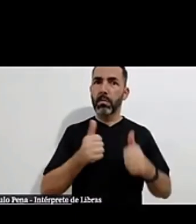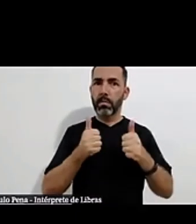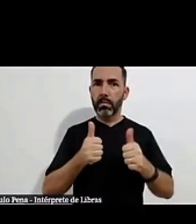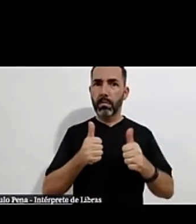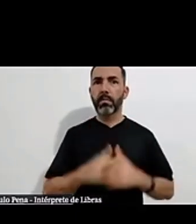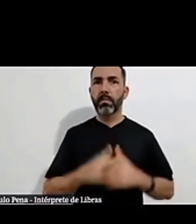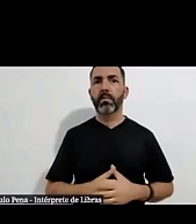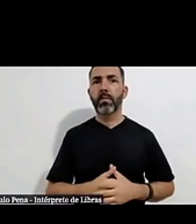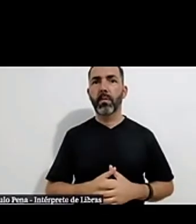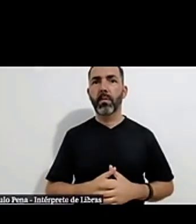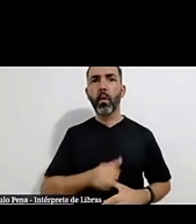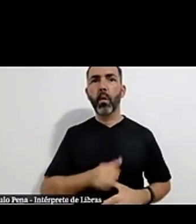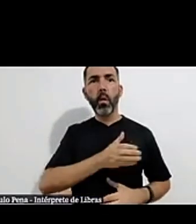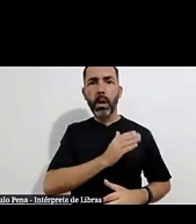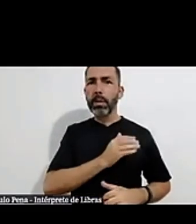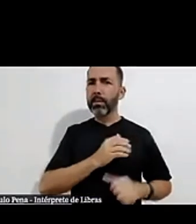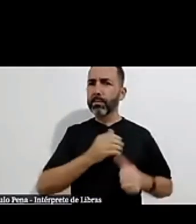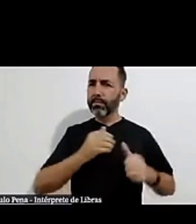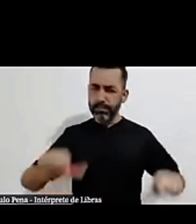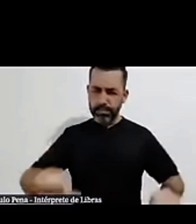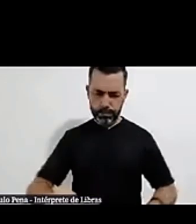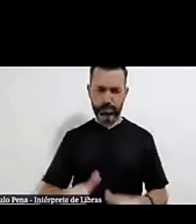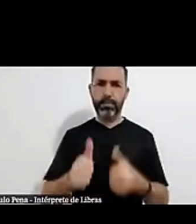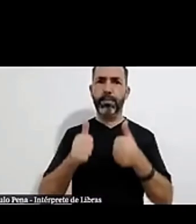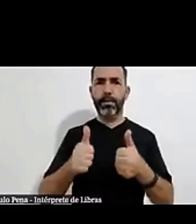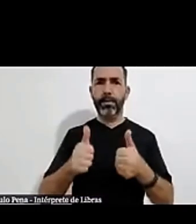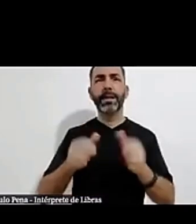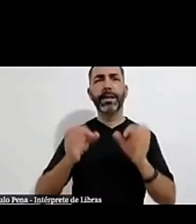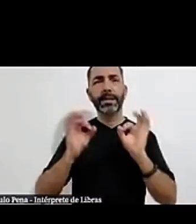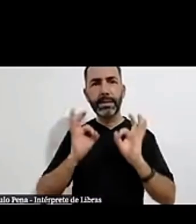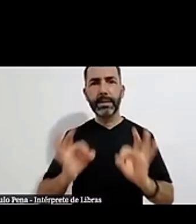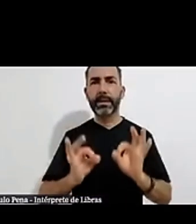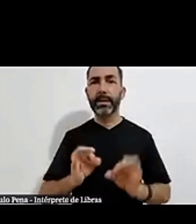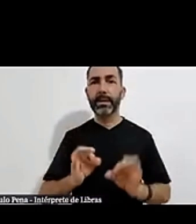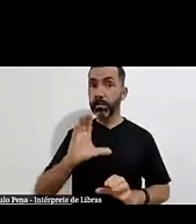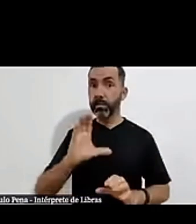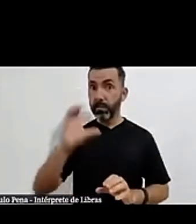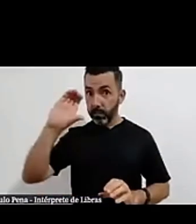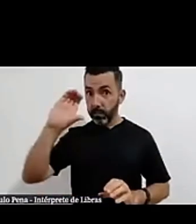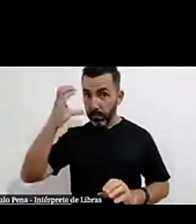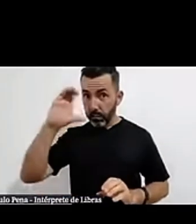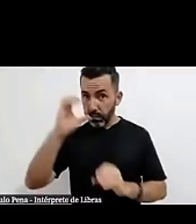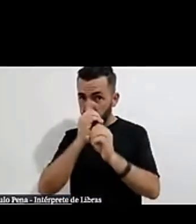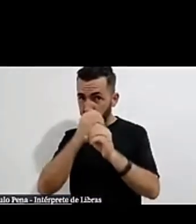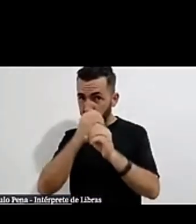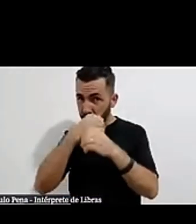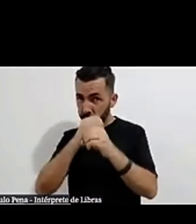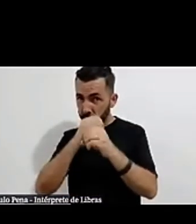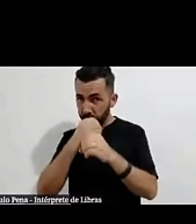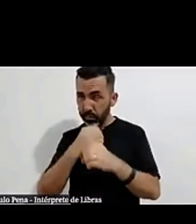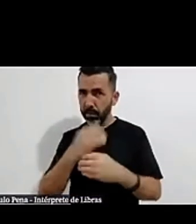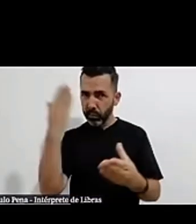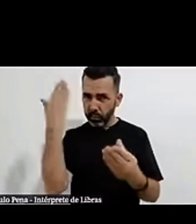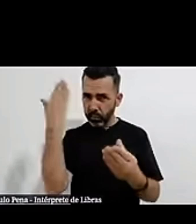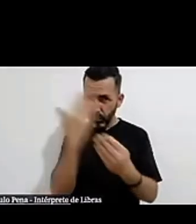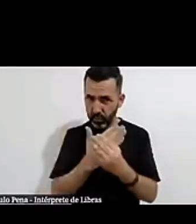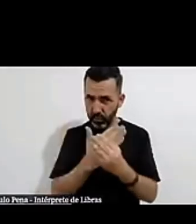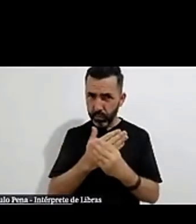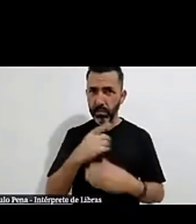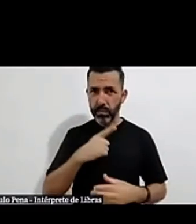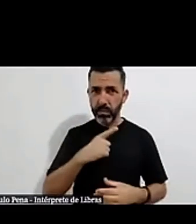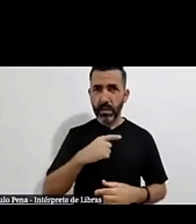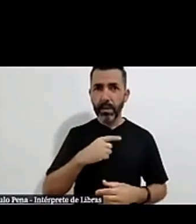função cardíaca, com certeza, mas há evidência científica sobre isso. Na terceira Conferência Internacional de